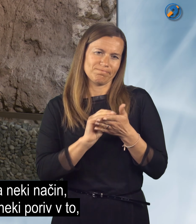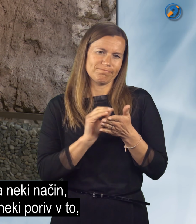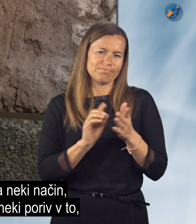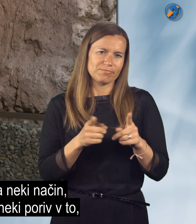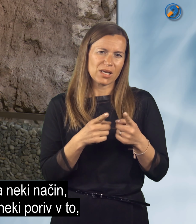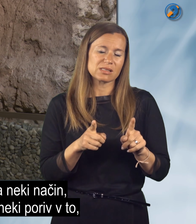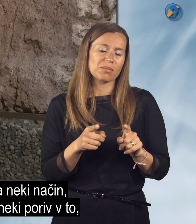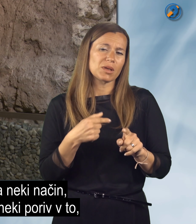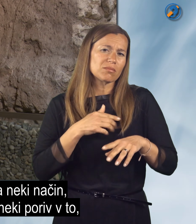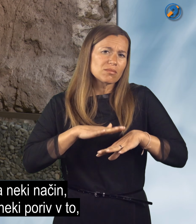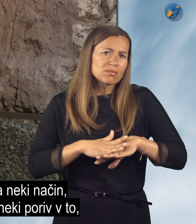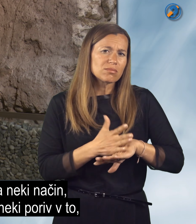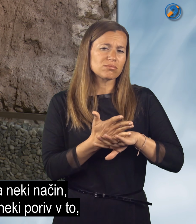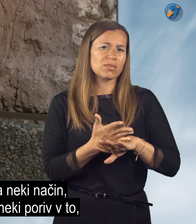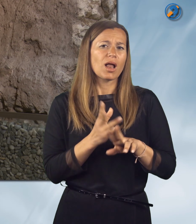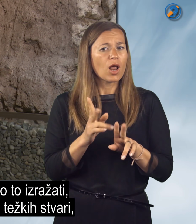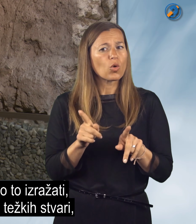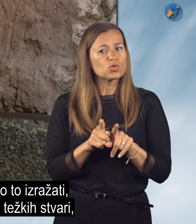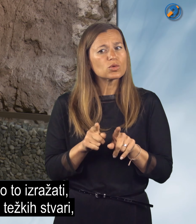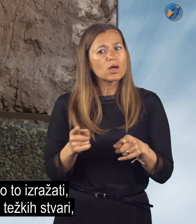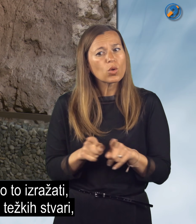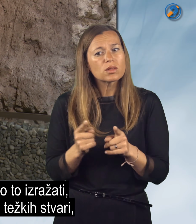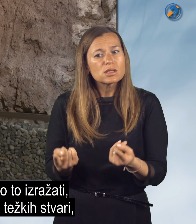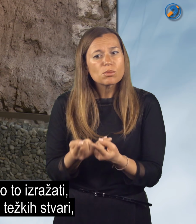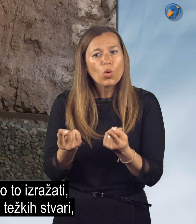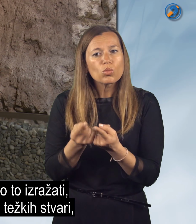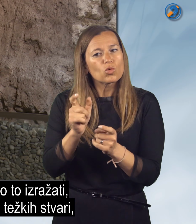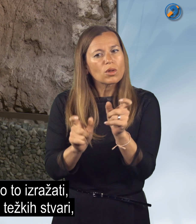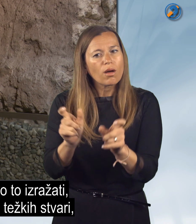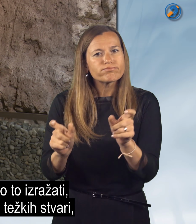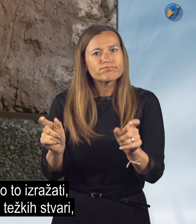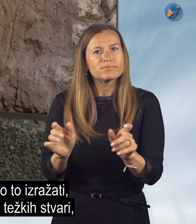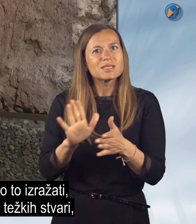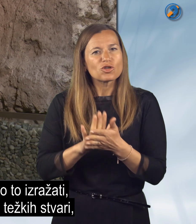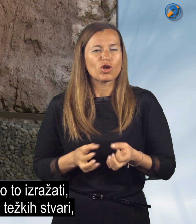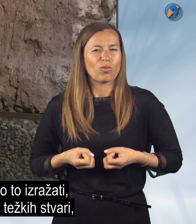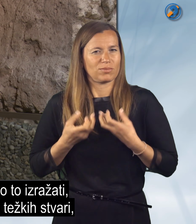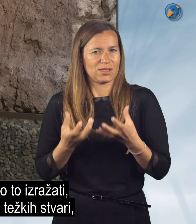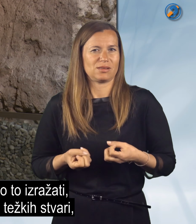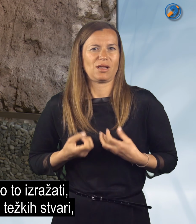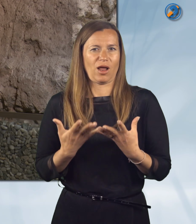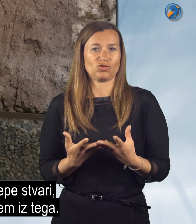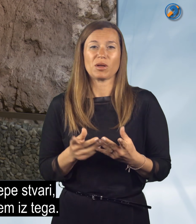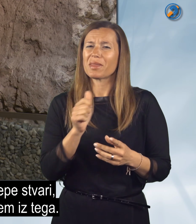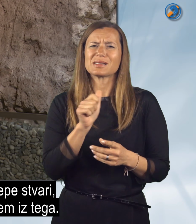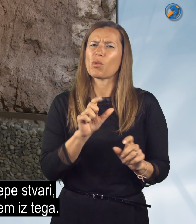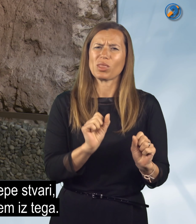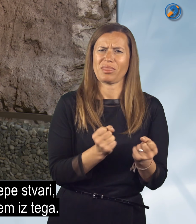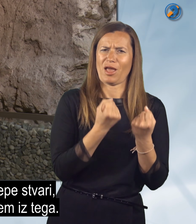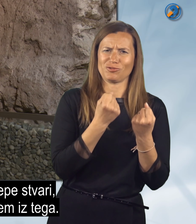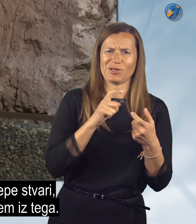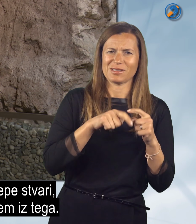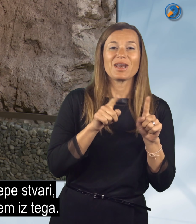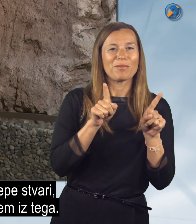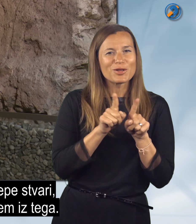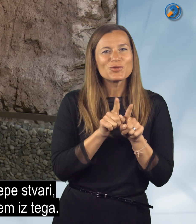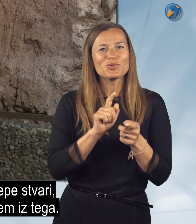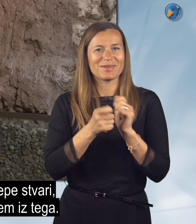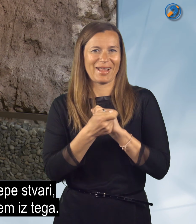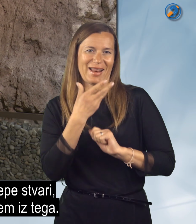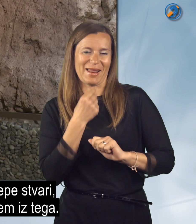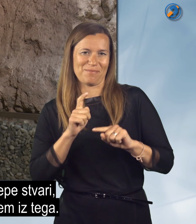da nek poriv v to, da same začnejo to izražati, ampak ne samo težkih stvari, ampak tudi lepe stvari, ki pridejo potem